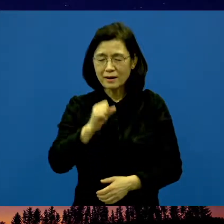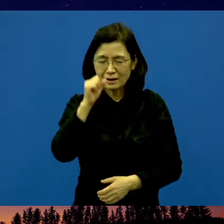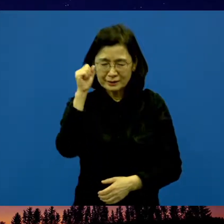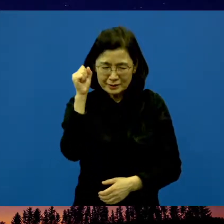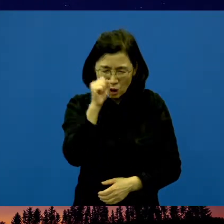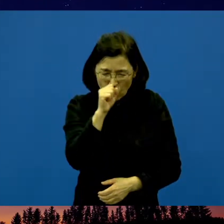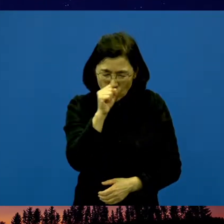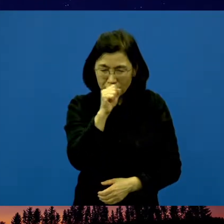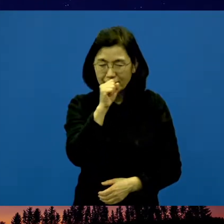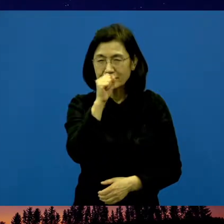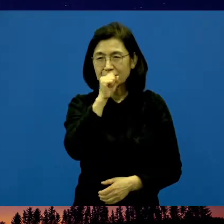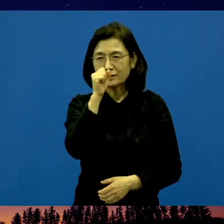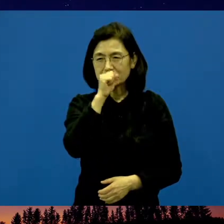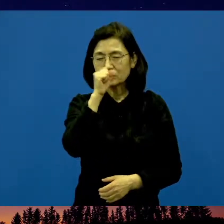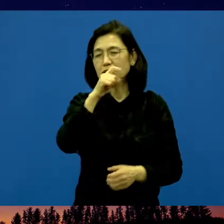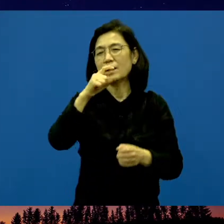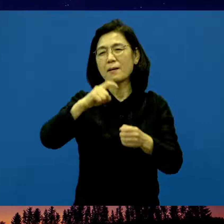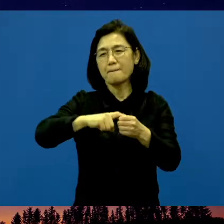거예요.